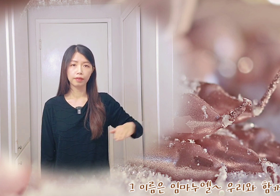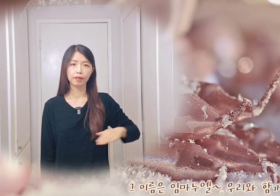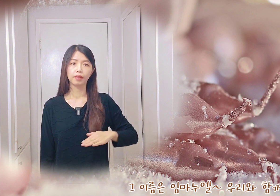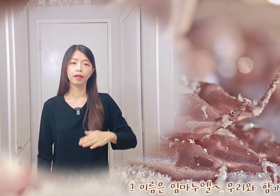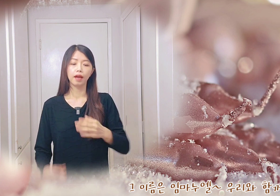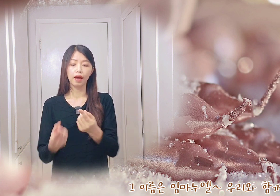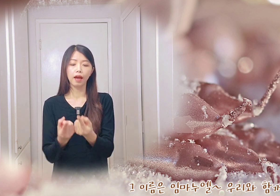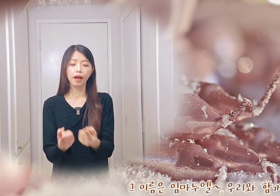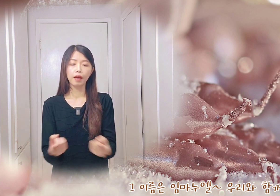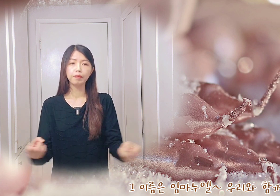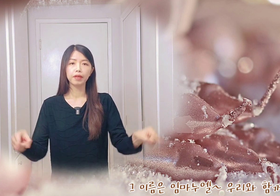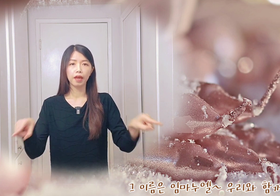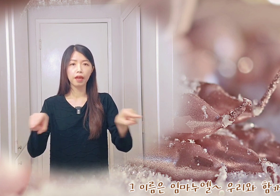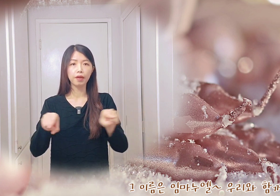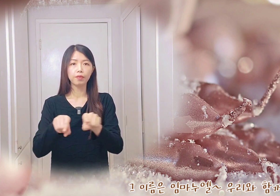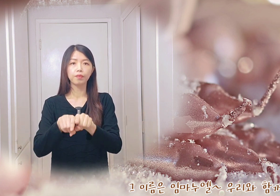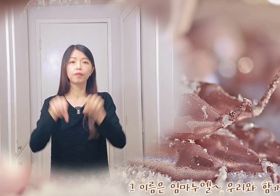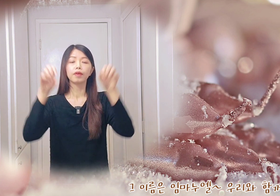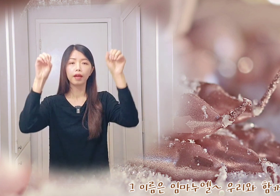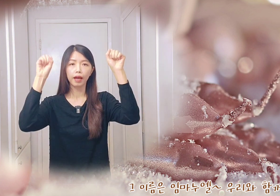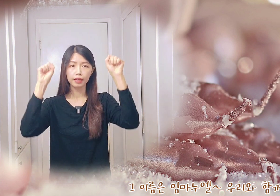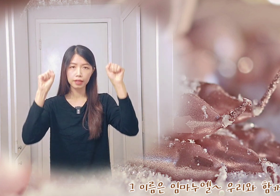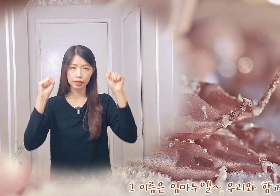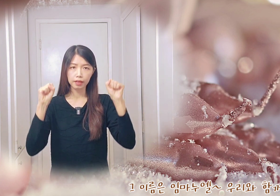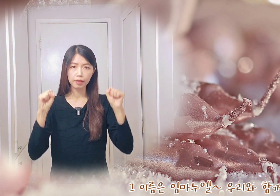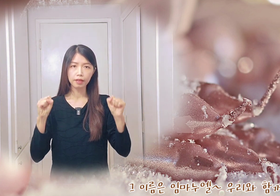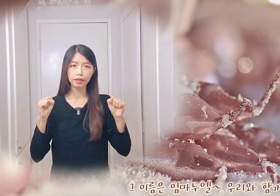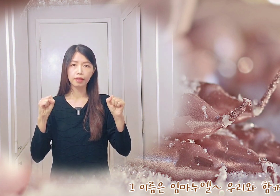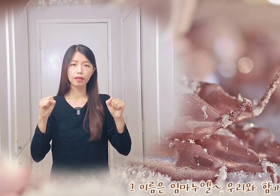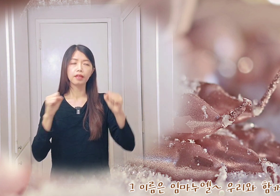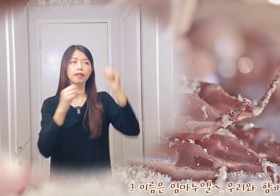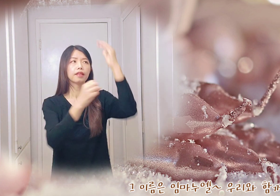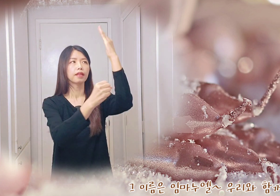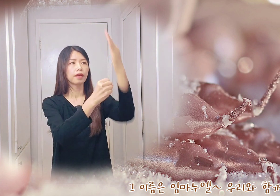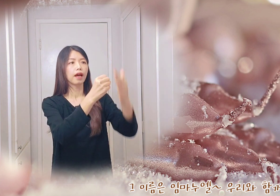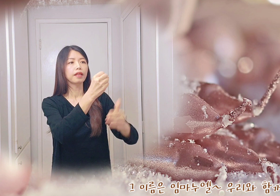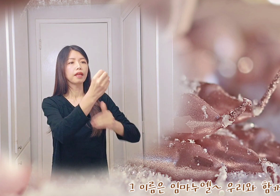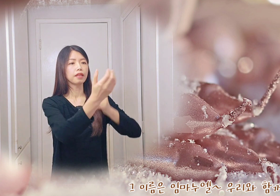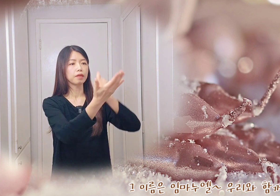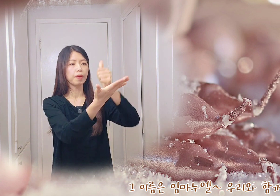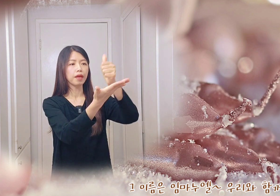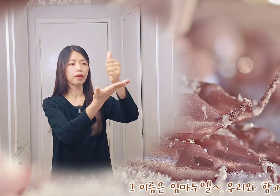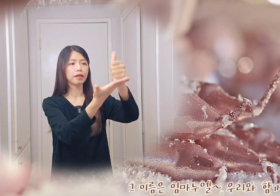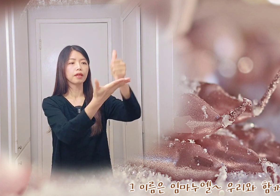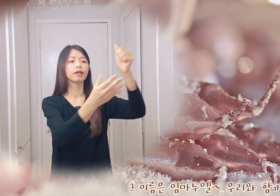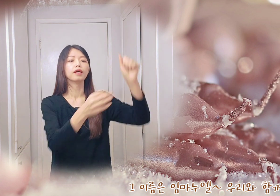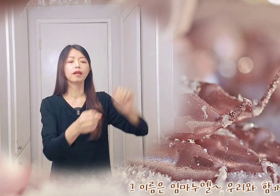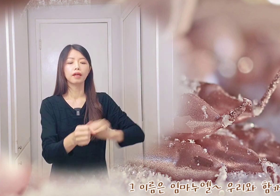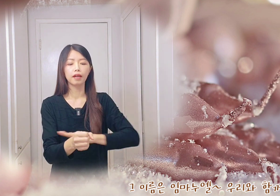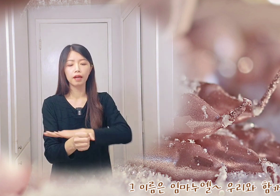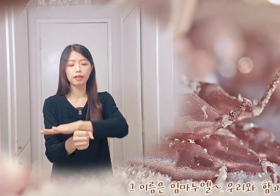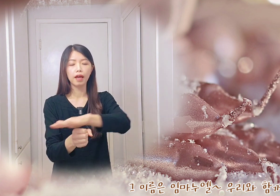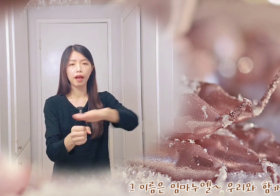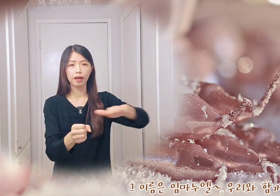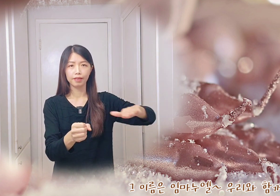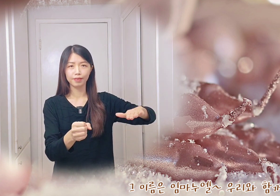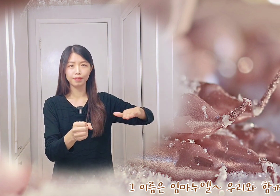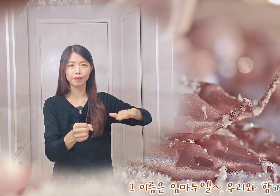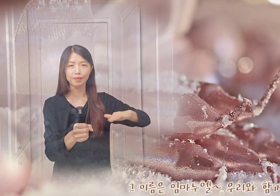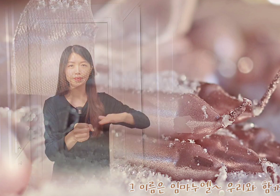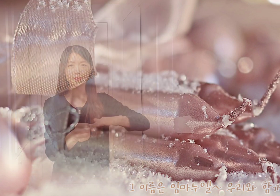우리와 함께 하시는 하나님의